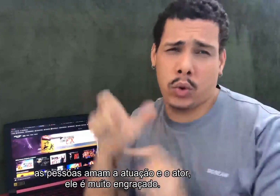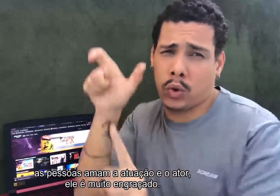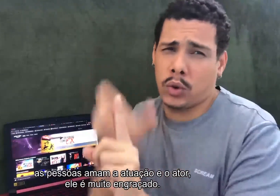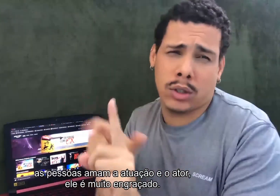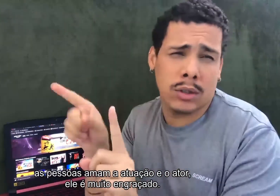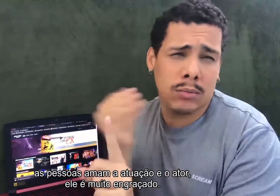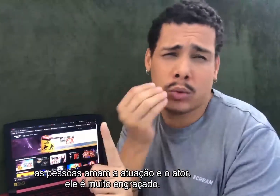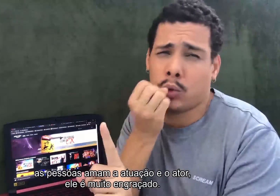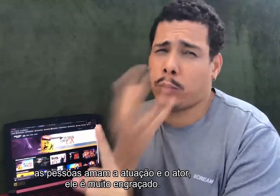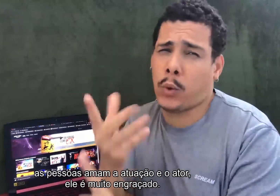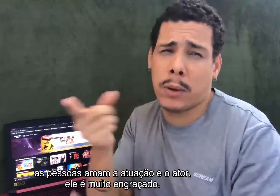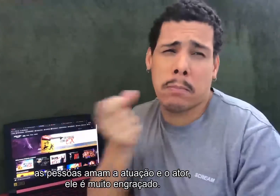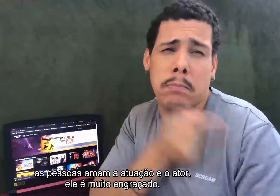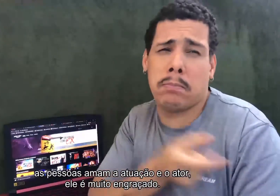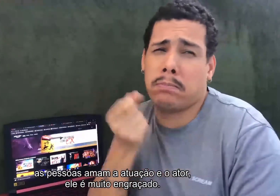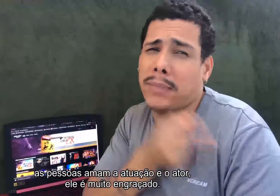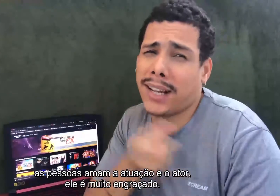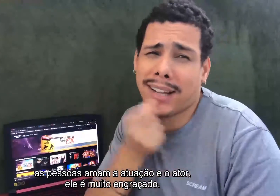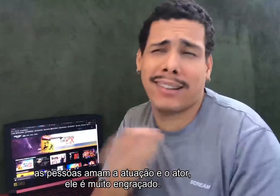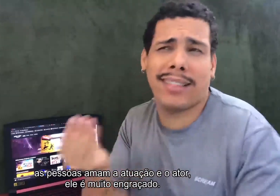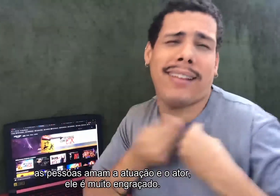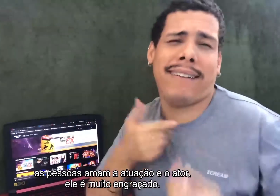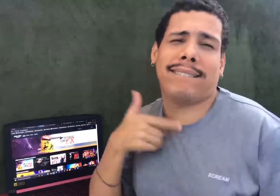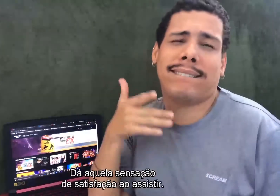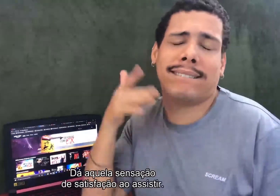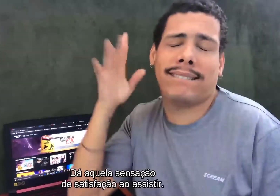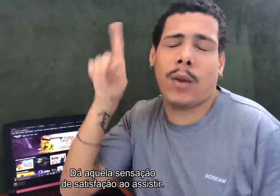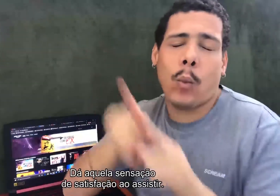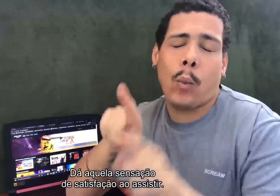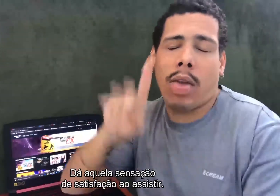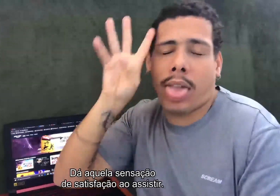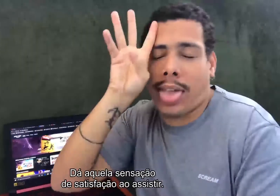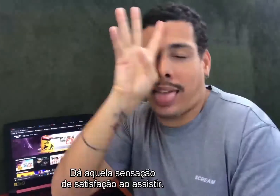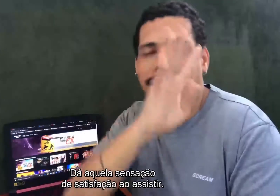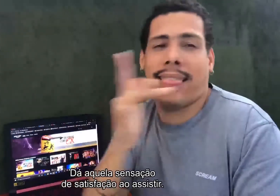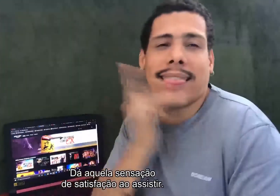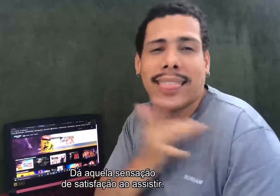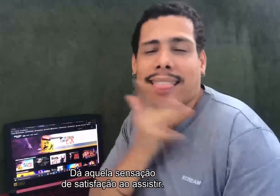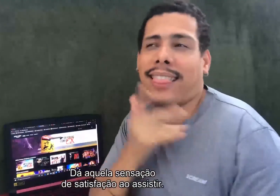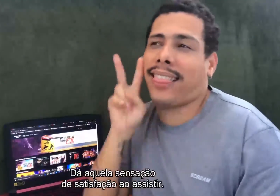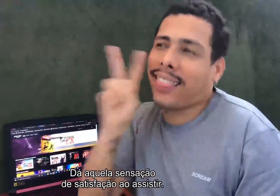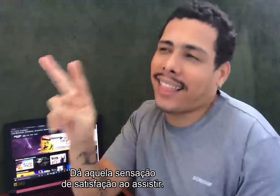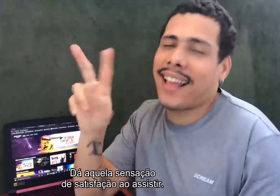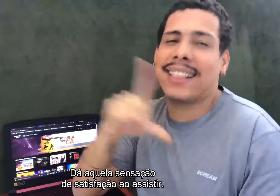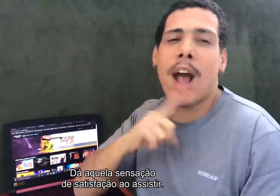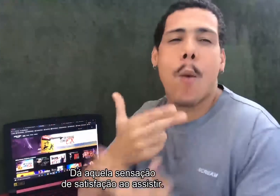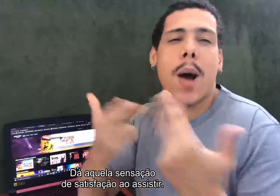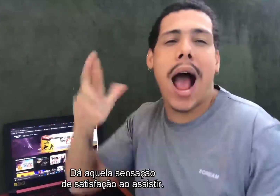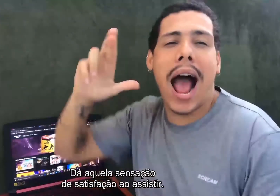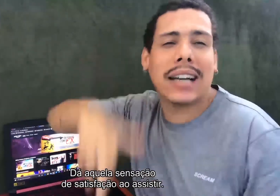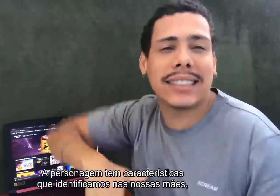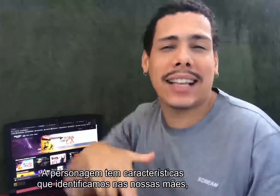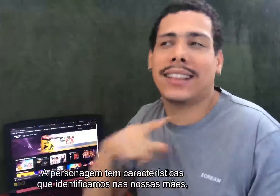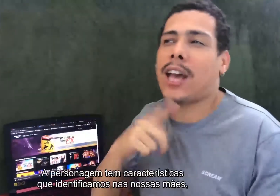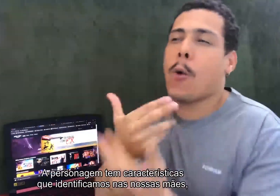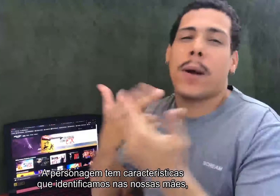amam a atuação e o ator, ele é muito engraçado. Dá aquela sensação de satisfação ao assistir. A personagem